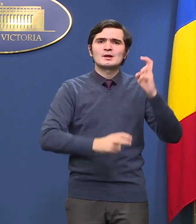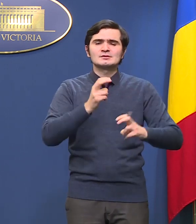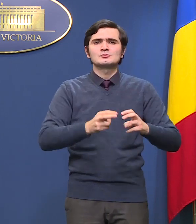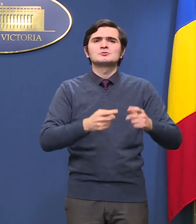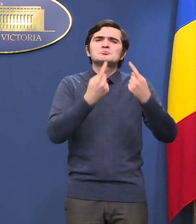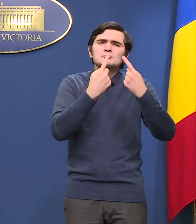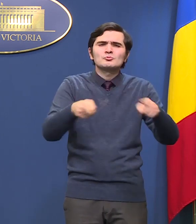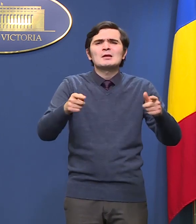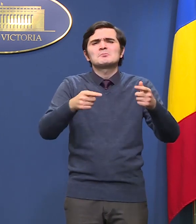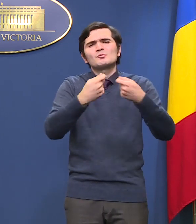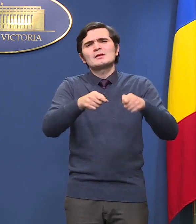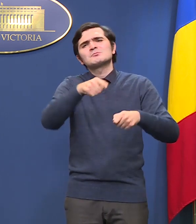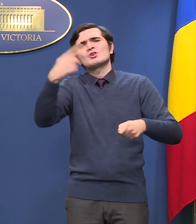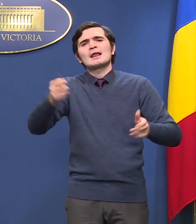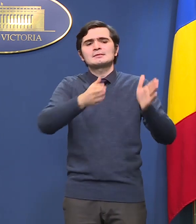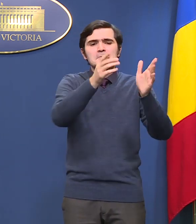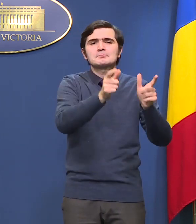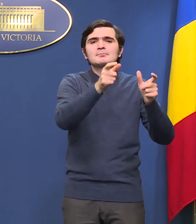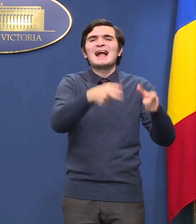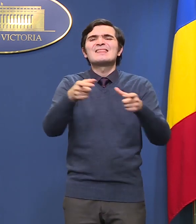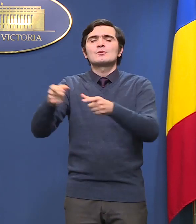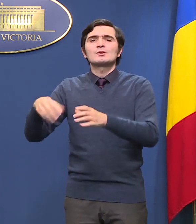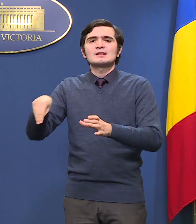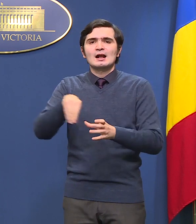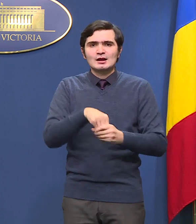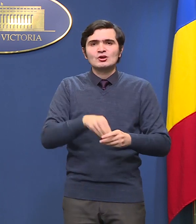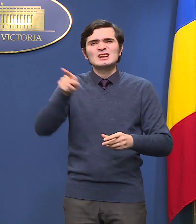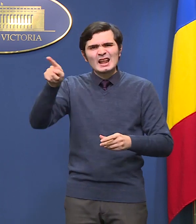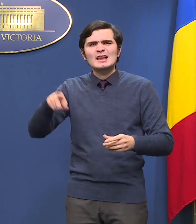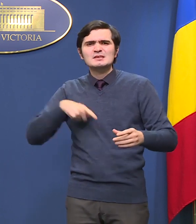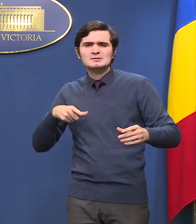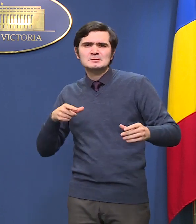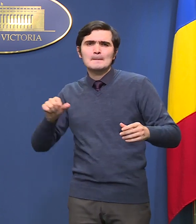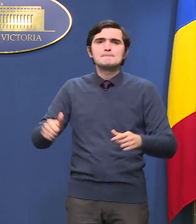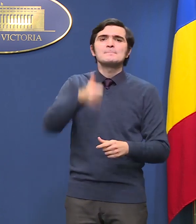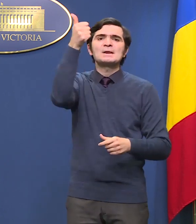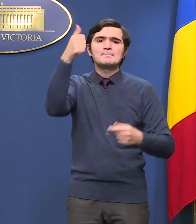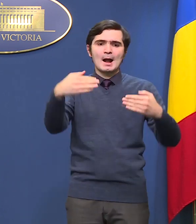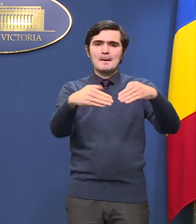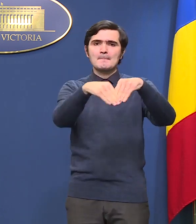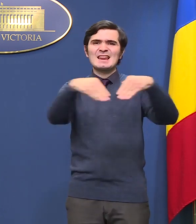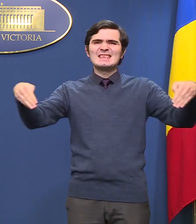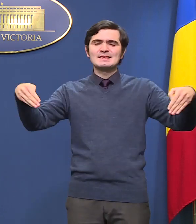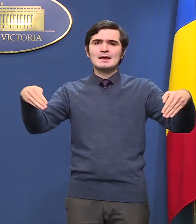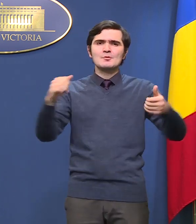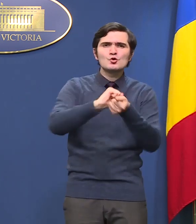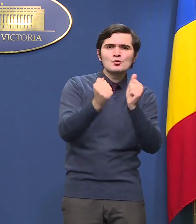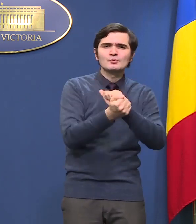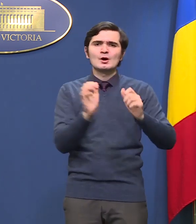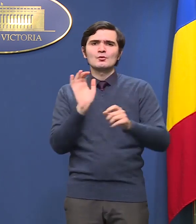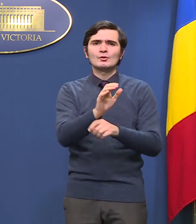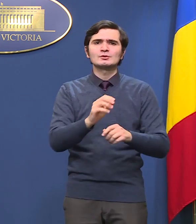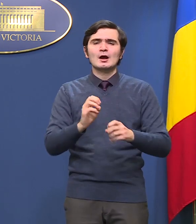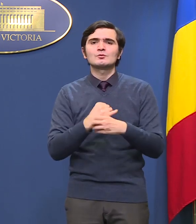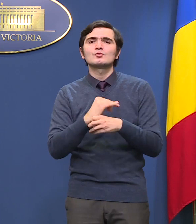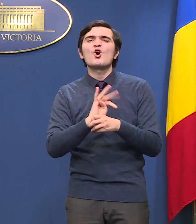tuturor categoriilor de angajați care sunt implicați în prima linie a bătăliei contra coronavirusului.